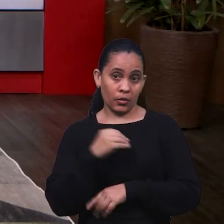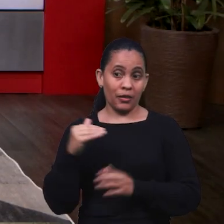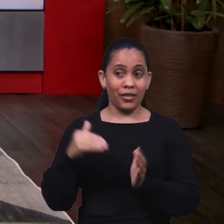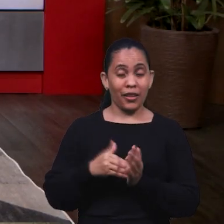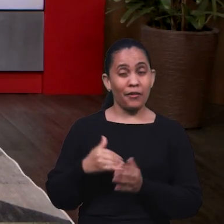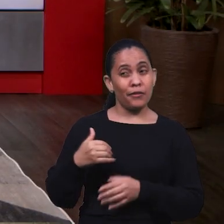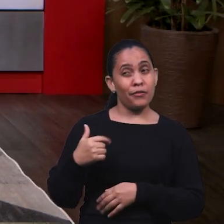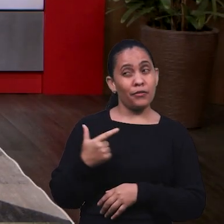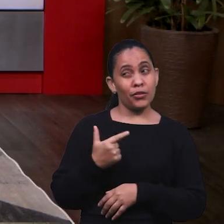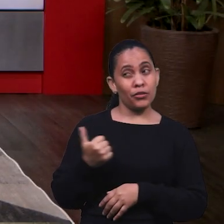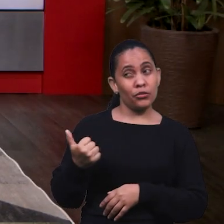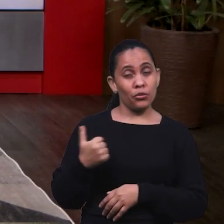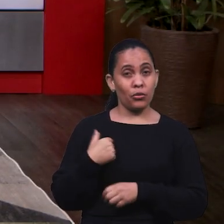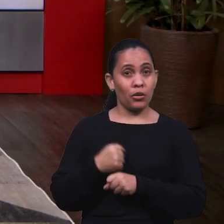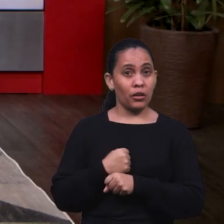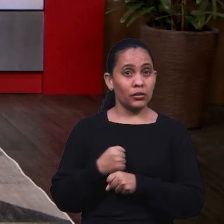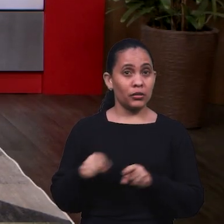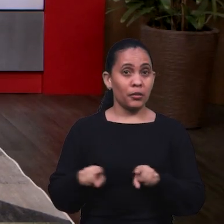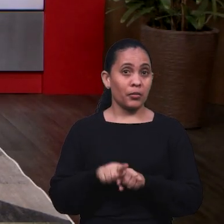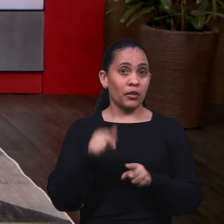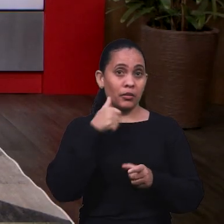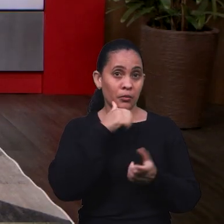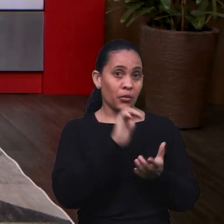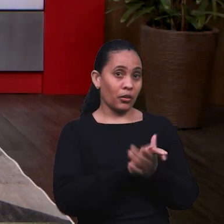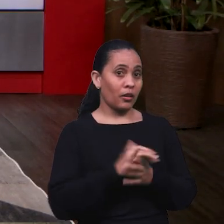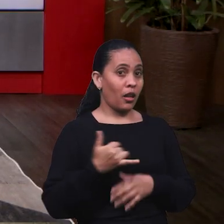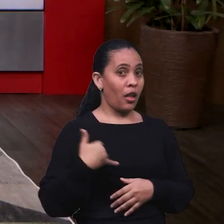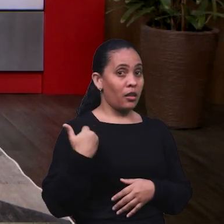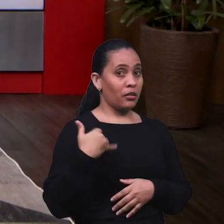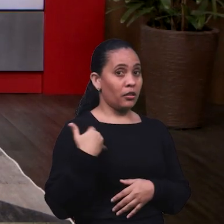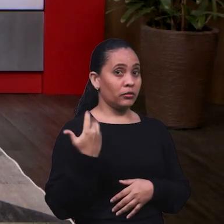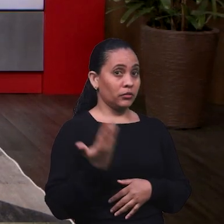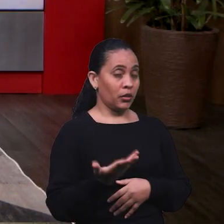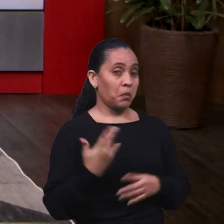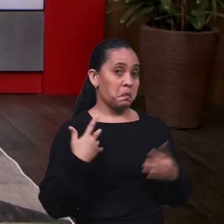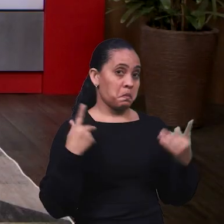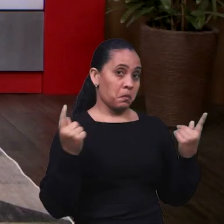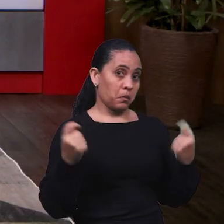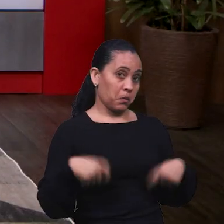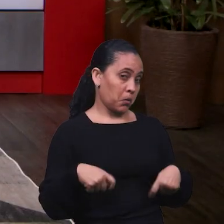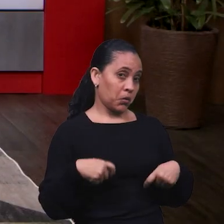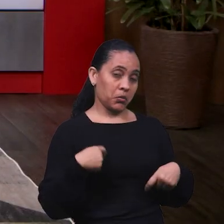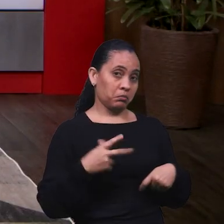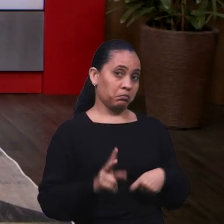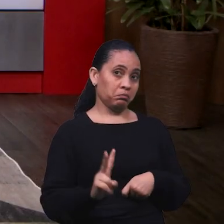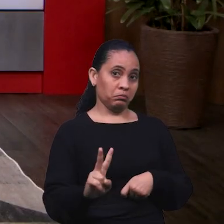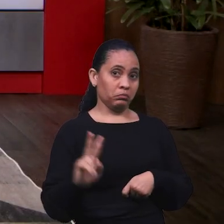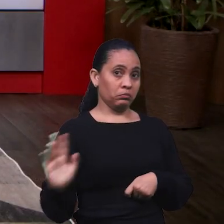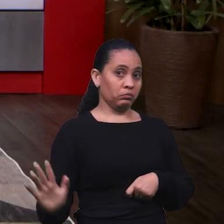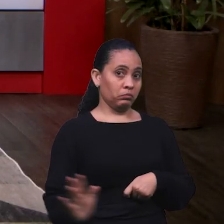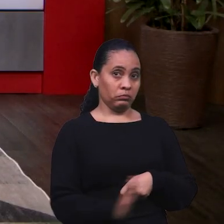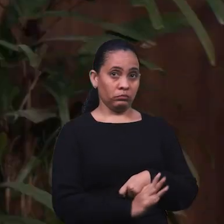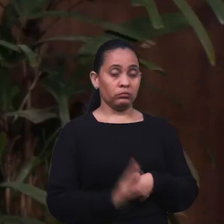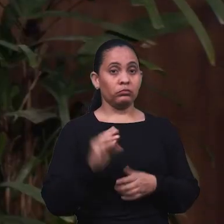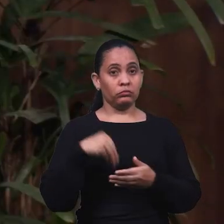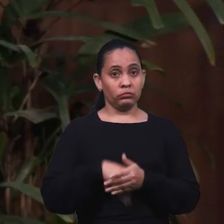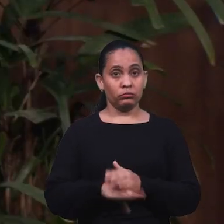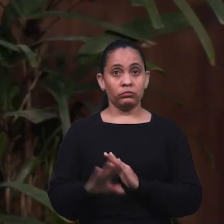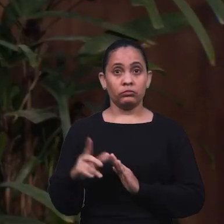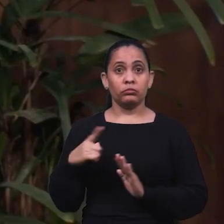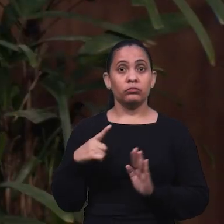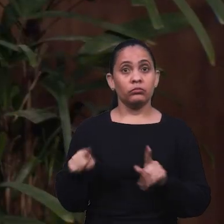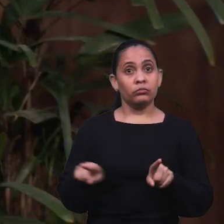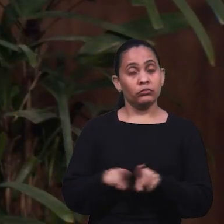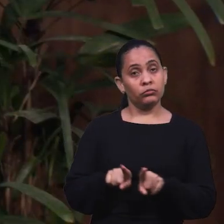anos e para a esposa aí depende da idade dela que vai para pode ser vitalício. dentro desses benefícios, o